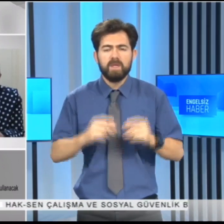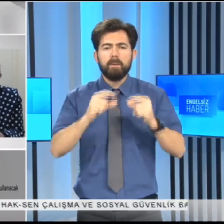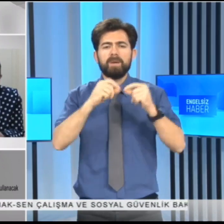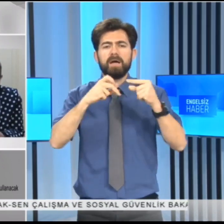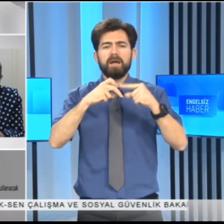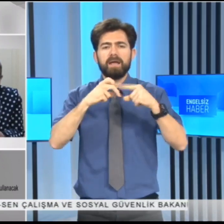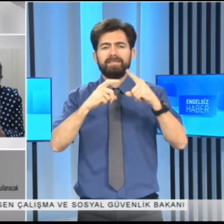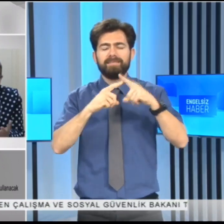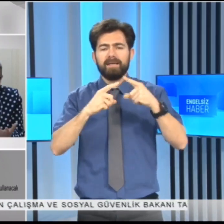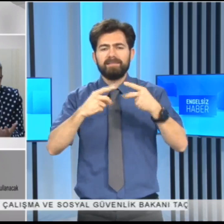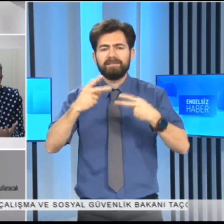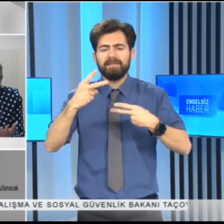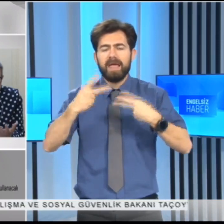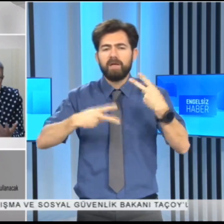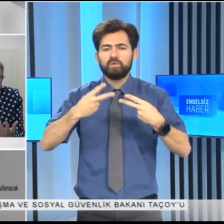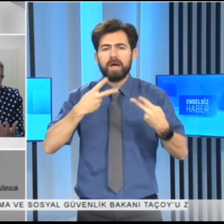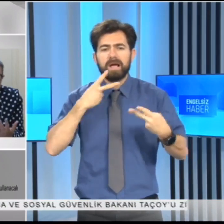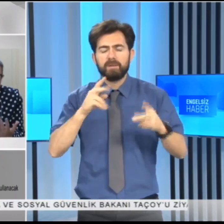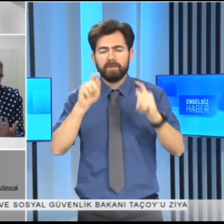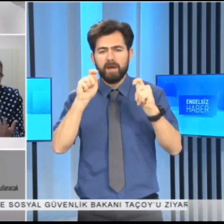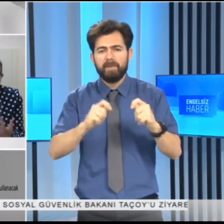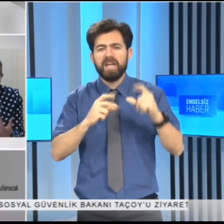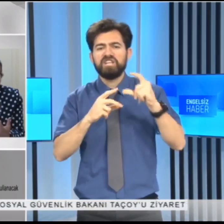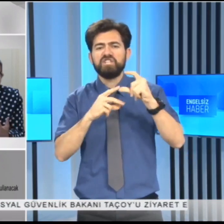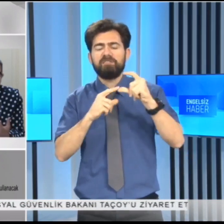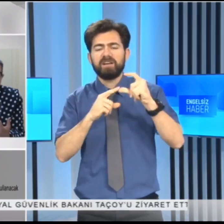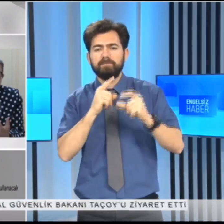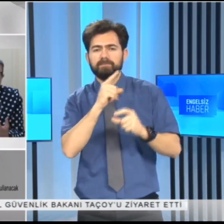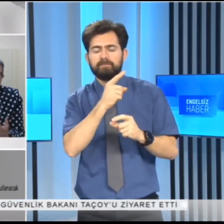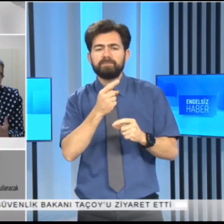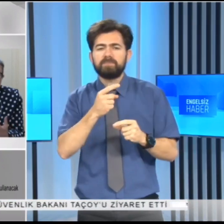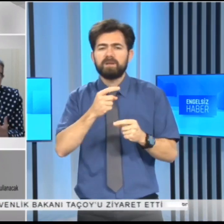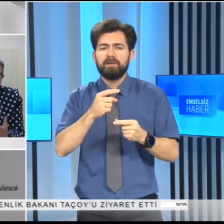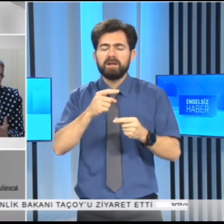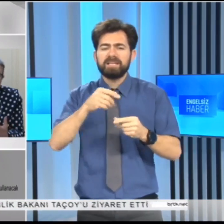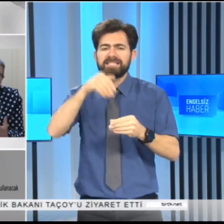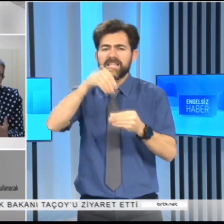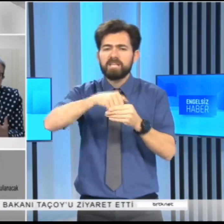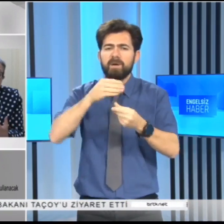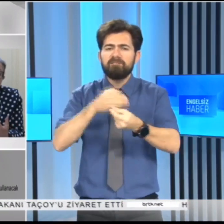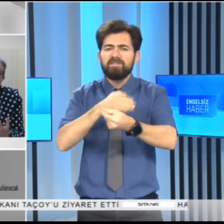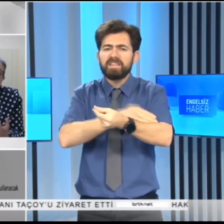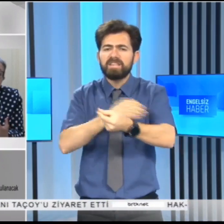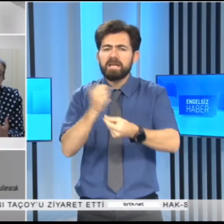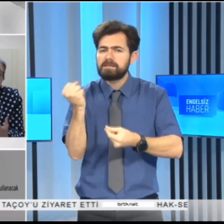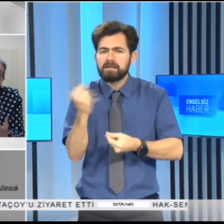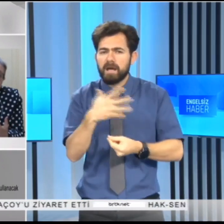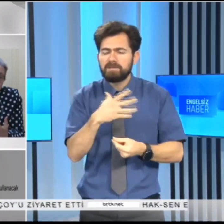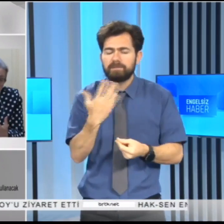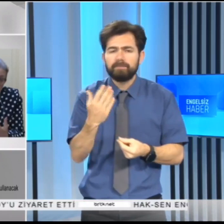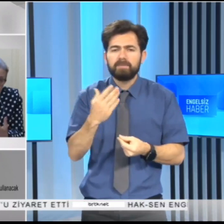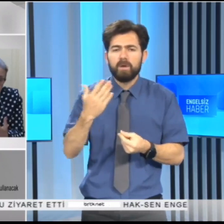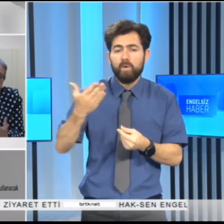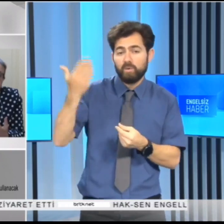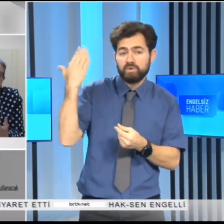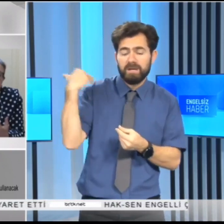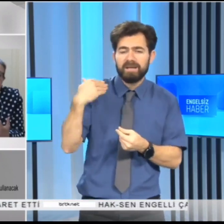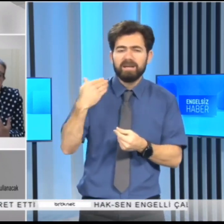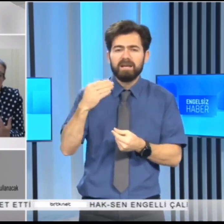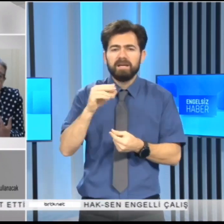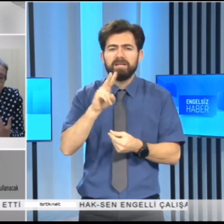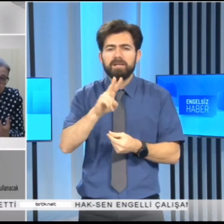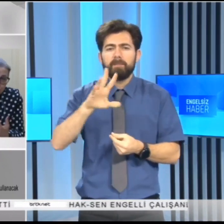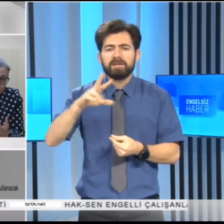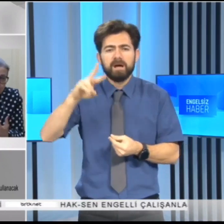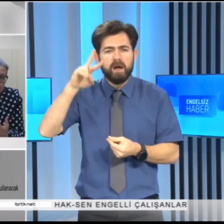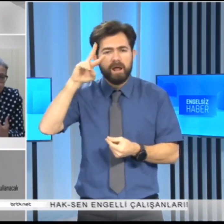BRT'ye açıklamalarda bulunan Şefik, seçmen sayısının bir önceki 25 Aralık